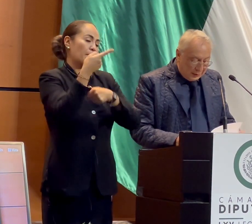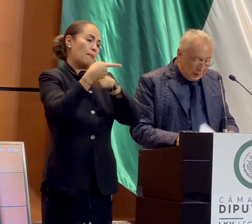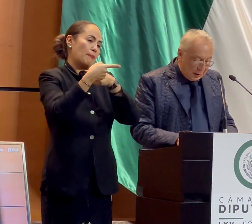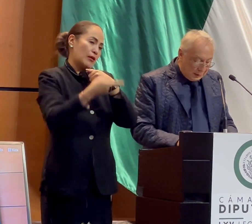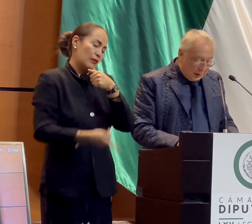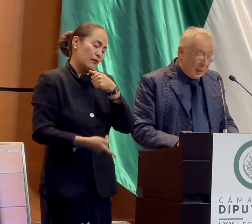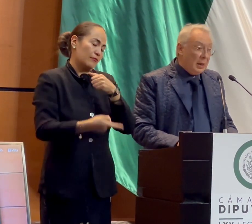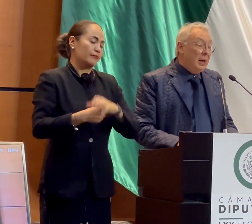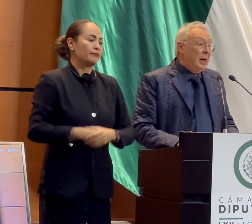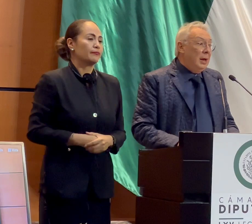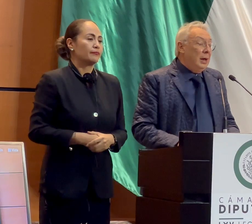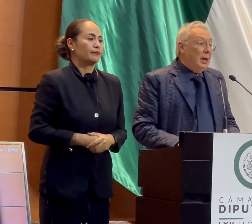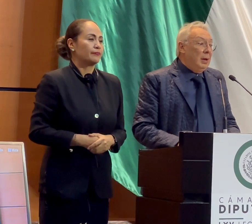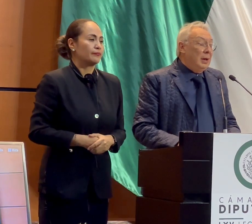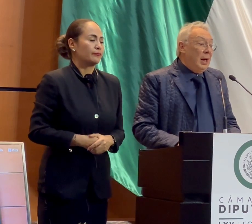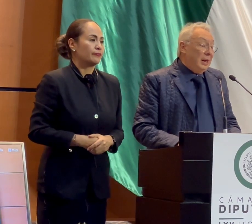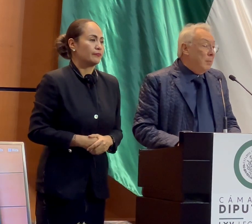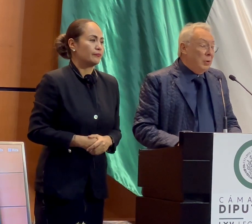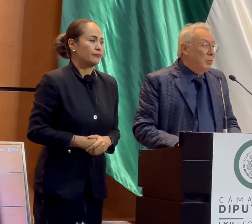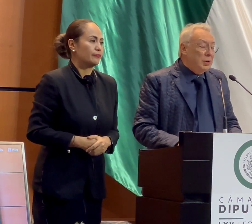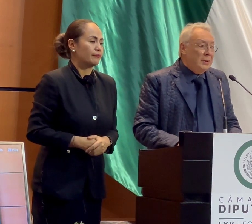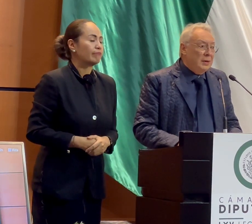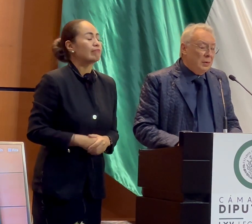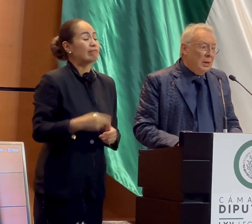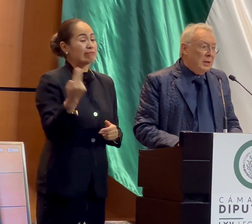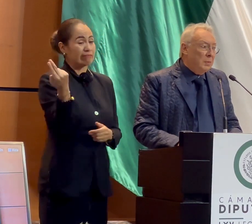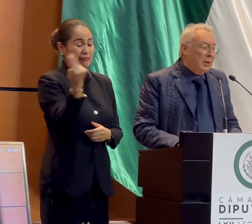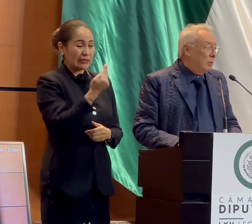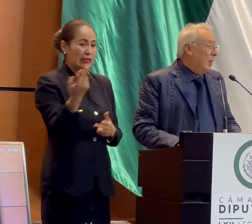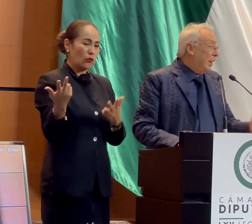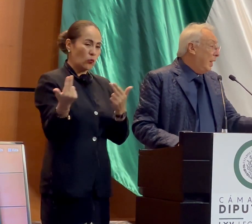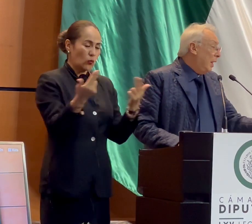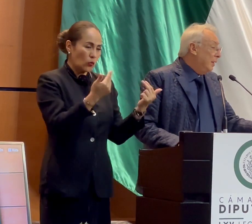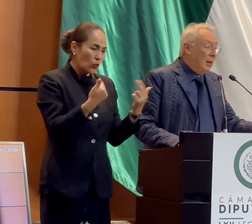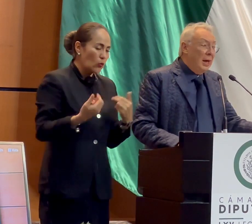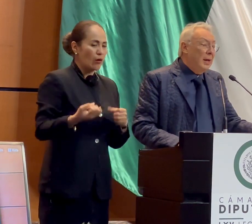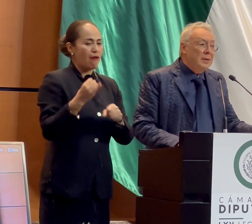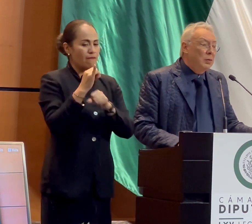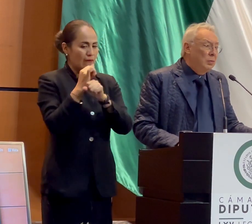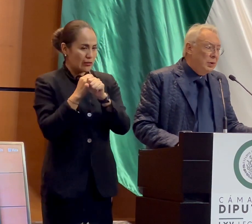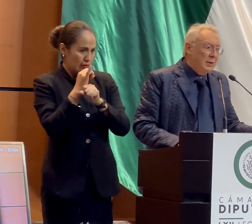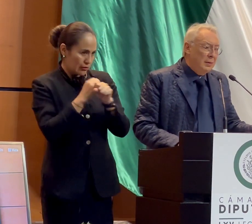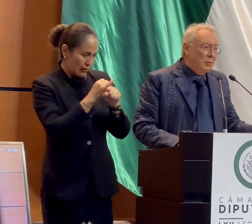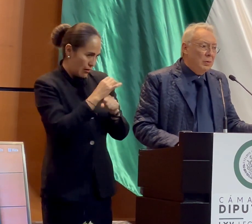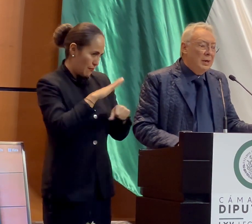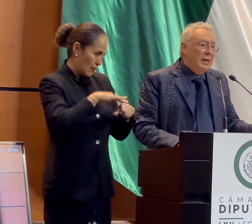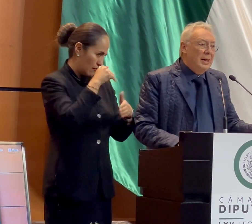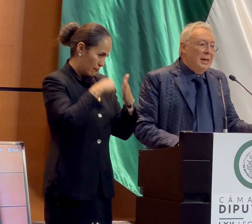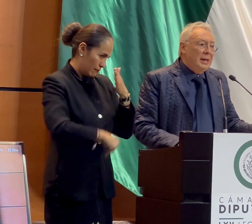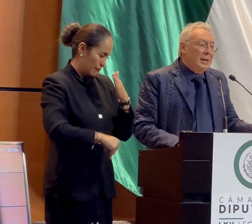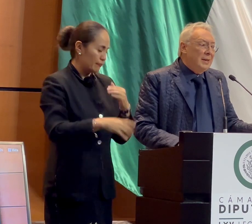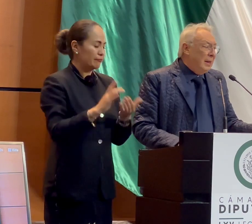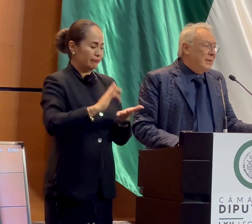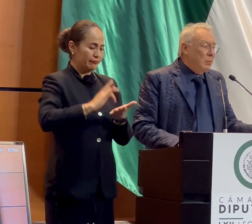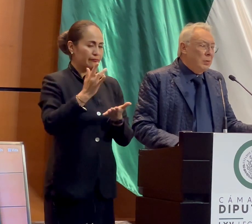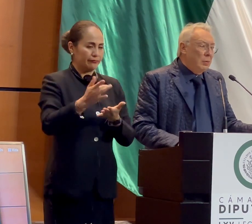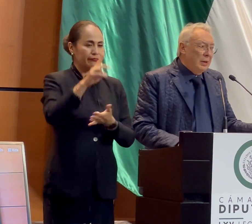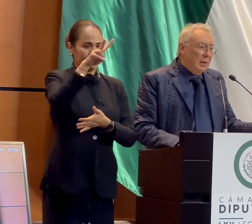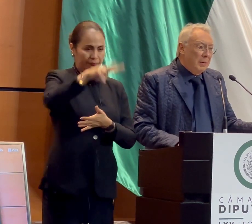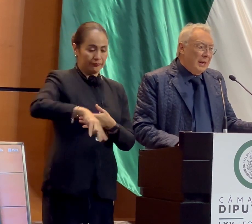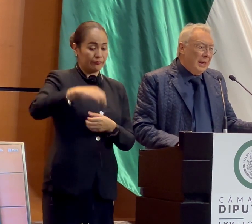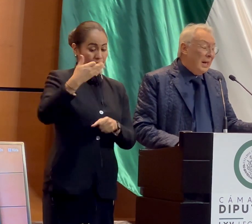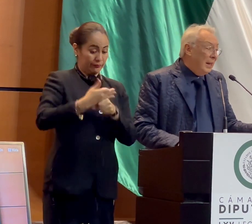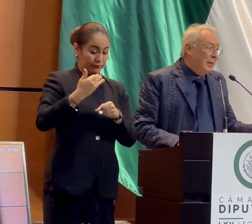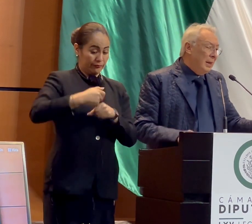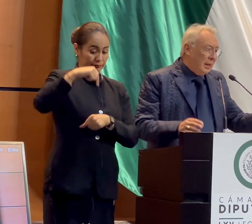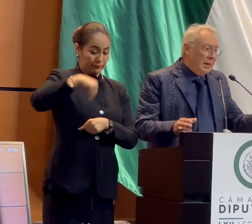me queda decirles que hay que poner mucha atención al respecto. Agradezco muchísimo que se dé esta